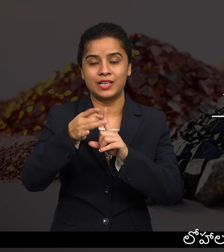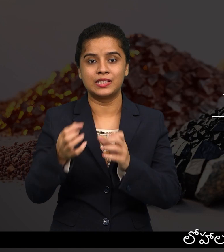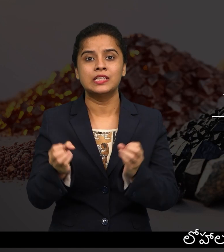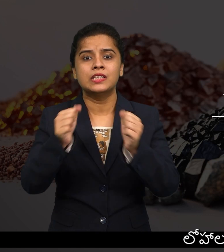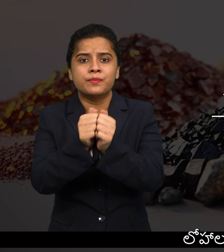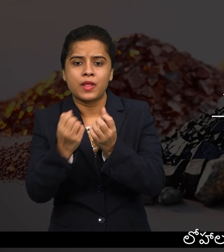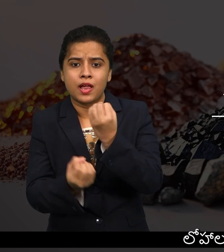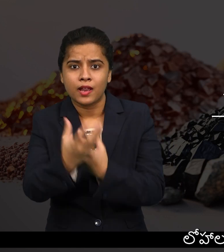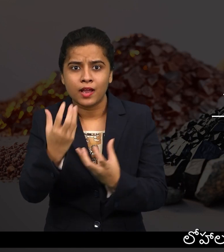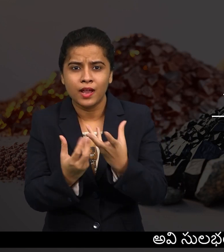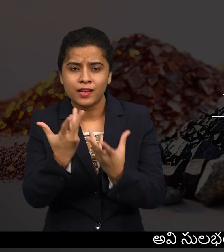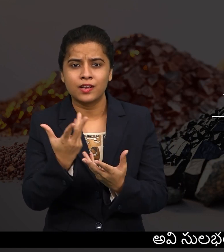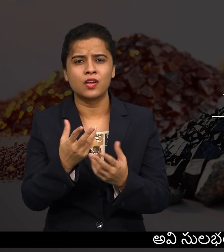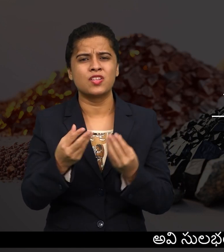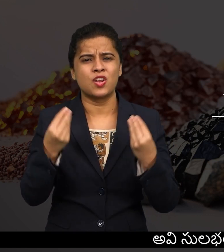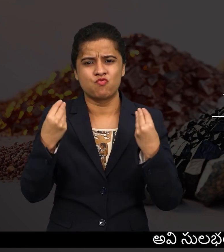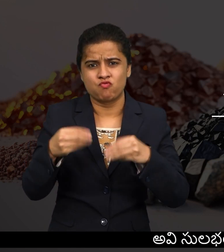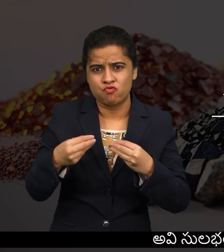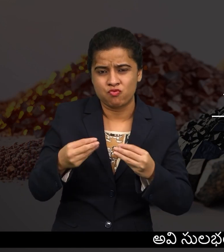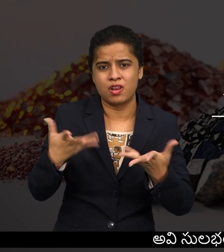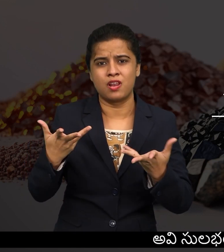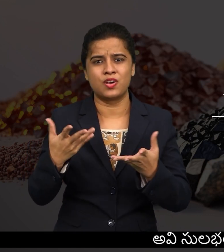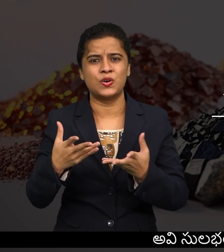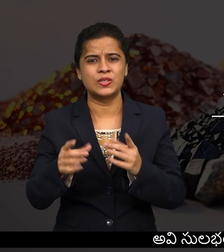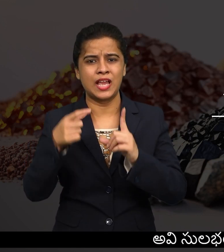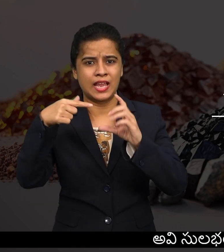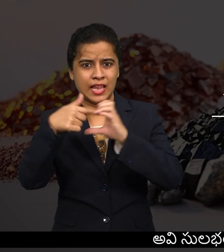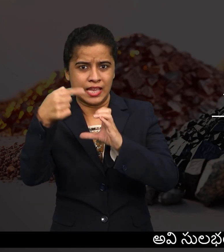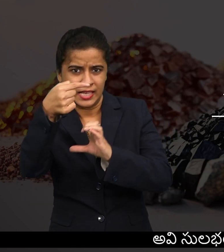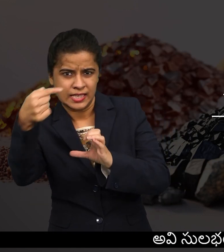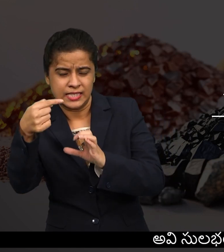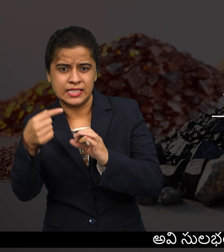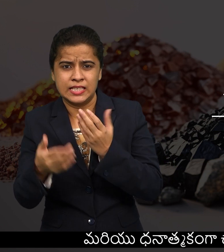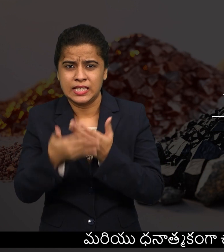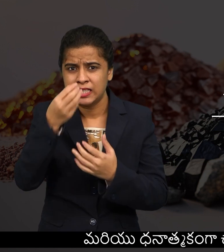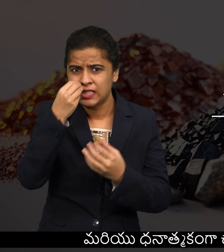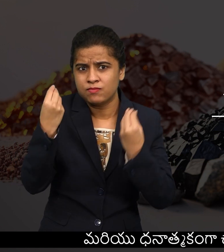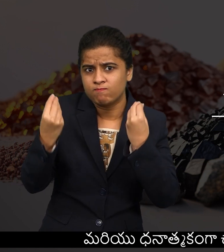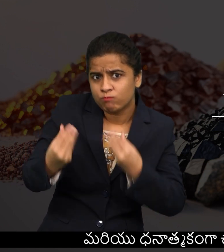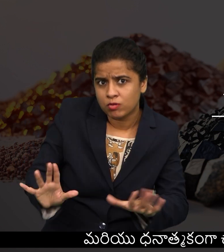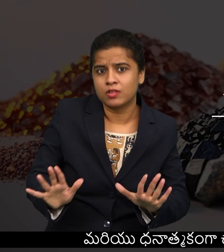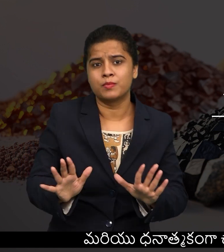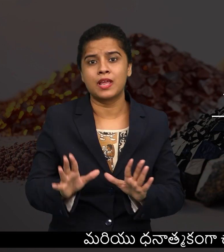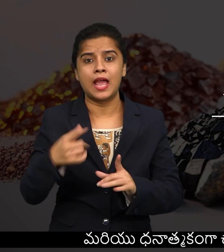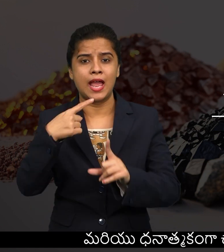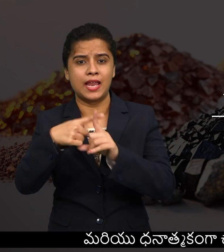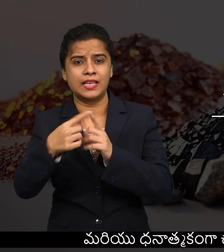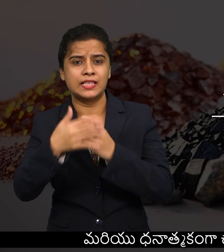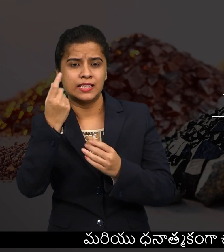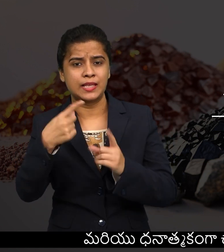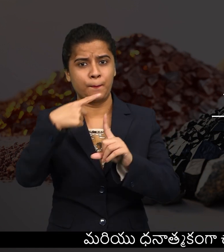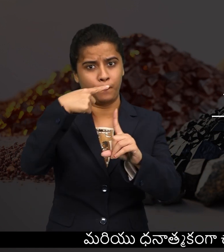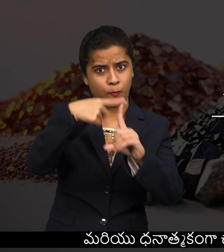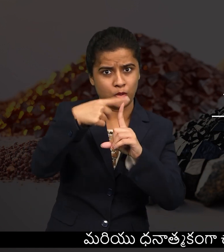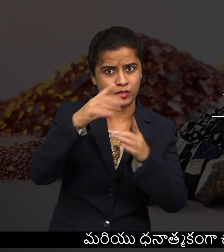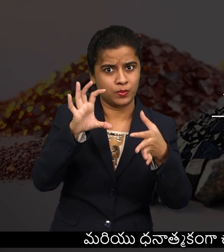లోహాలు రియాక్టివ్గా ఉంటాయి. అవి సులభంగా ఎలక్ట్రాన్లను కోల్పోతాయి మరియు ధనాత్మకంగా ఛార్జ్